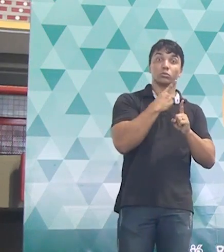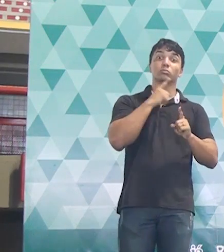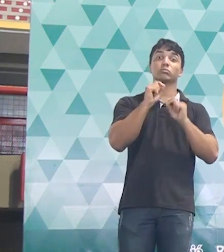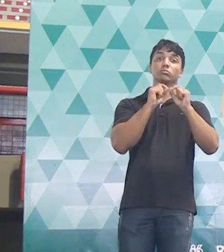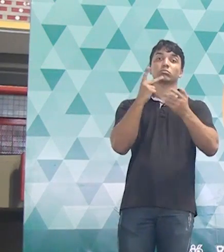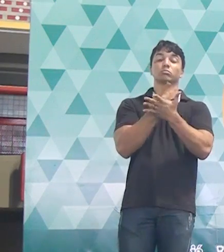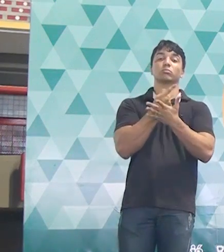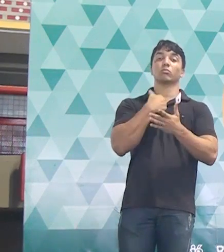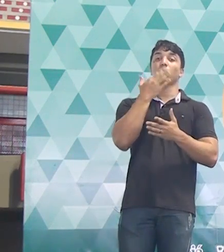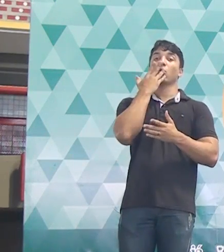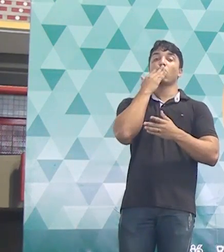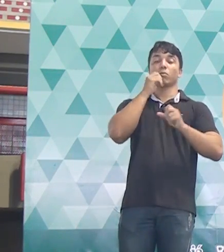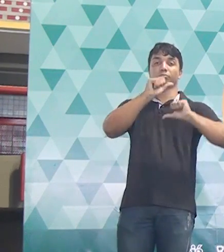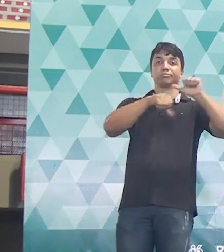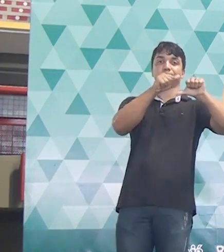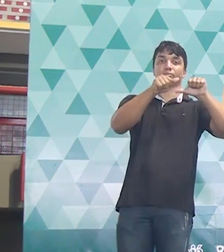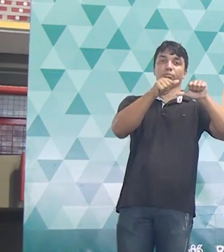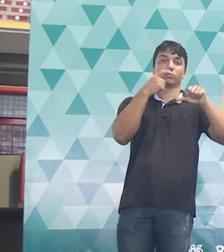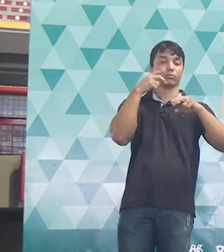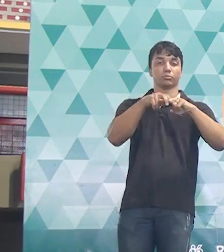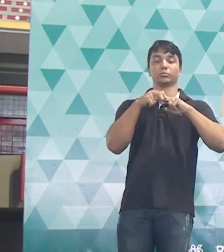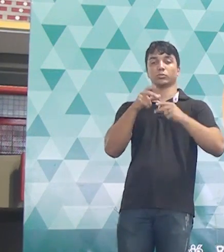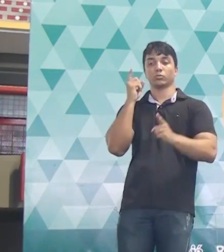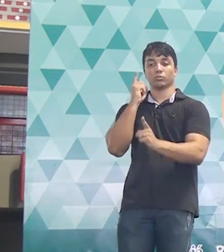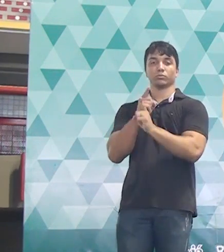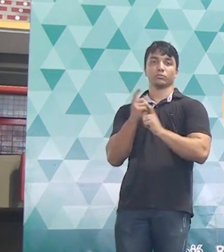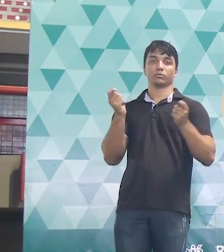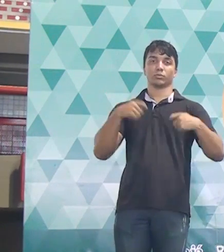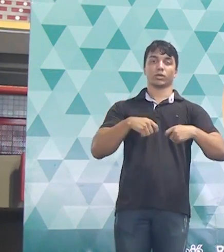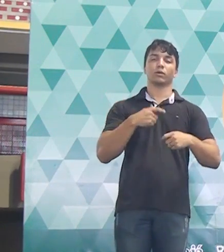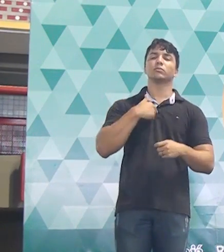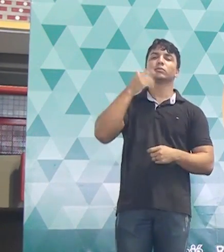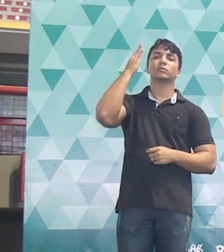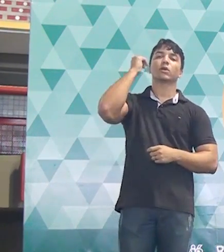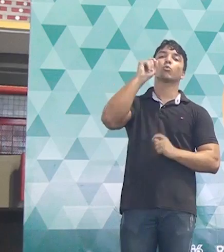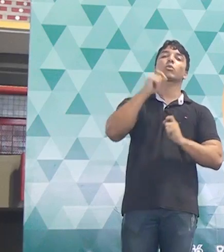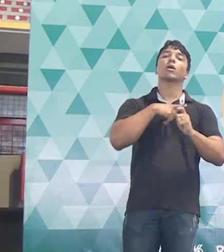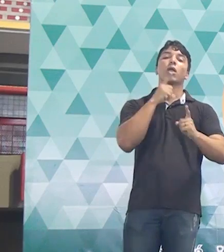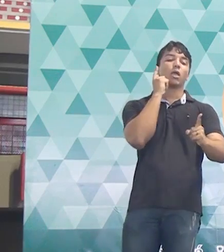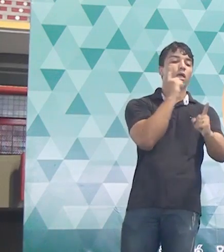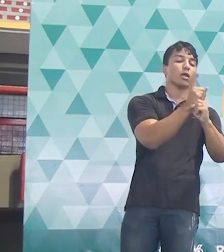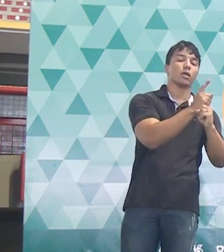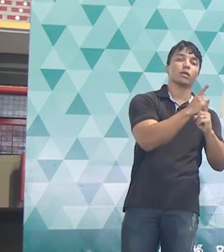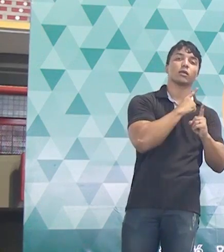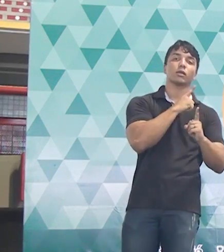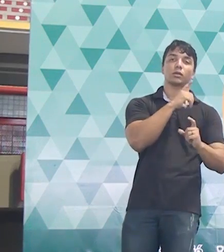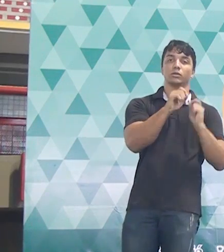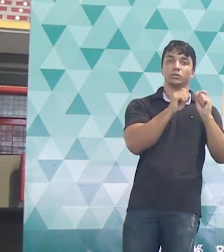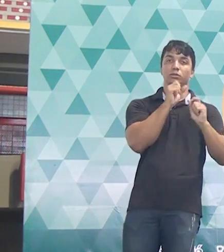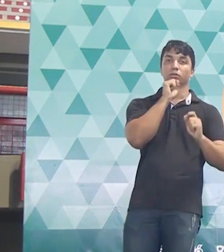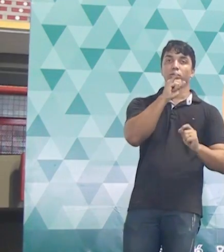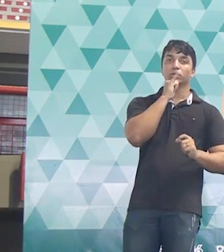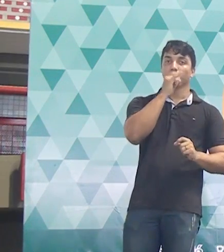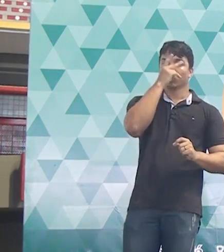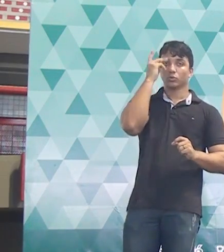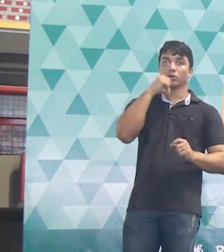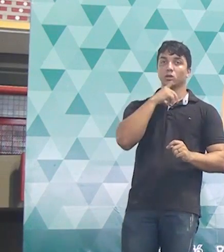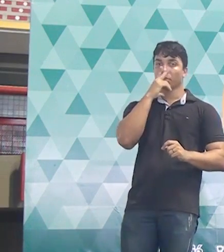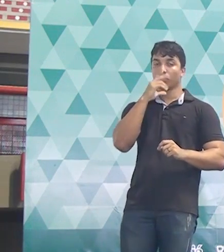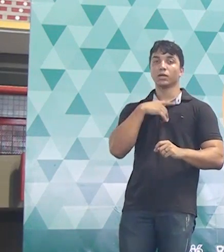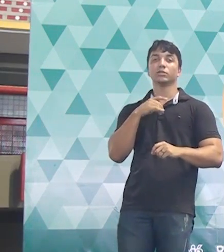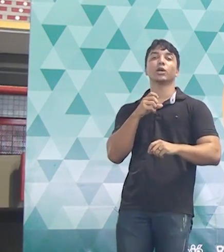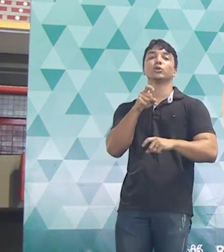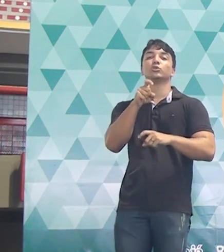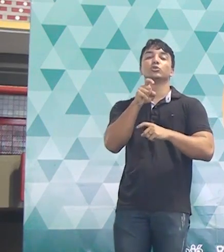ácido ou base. Vou dar um exemplo. Vocês sabiam que é possível detectar quando a pessoa está fazendo xixi na